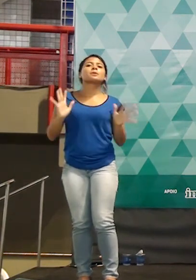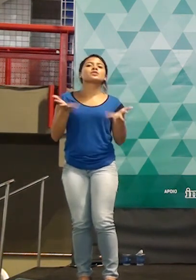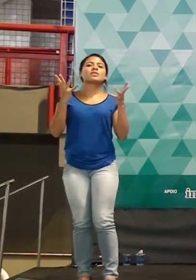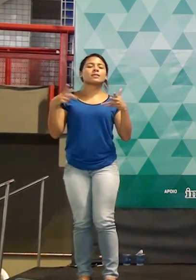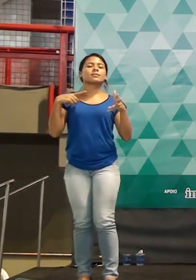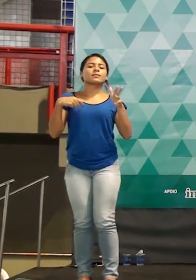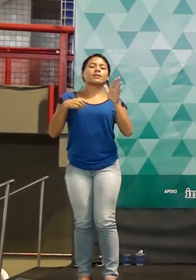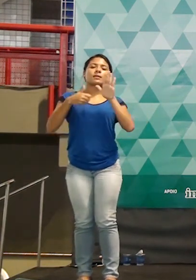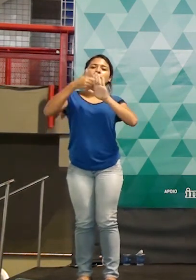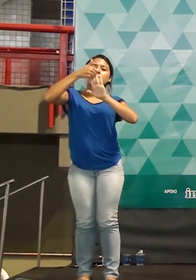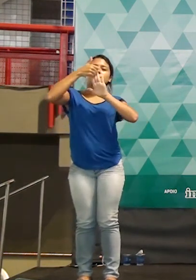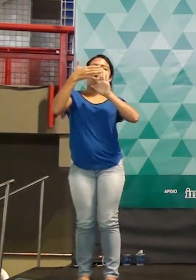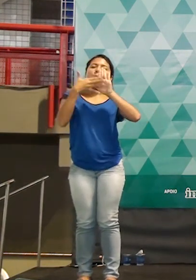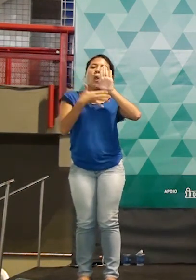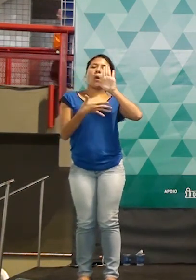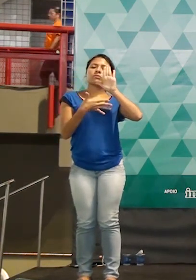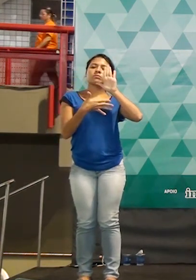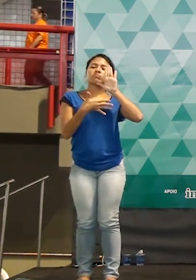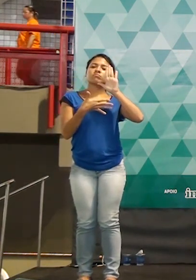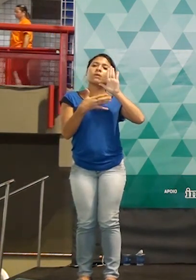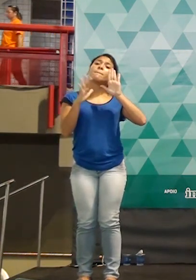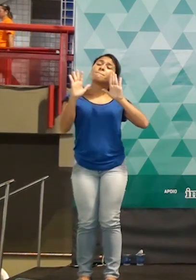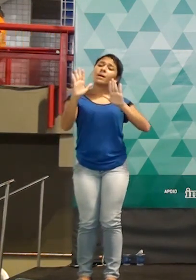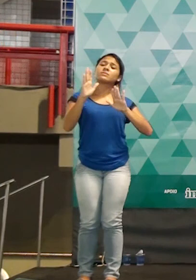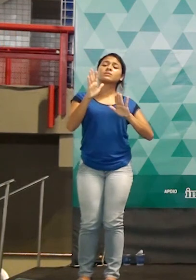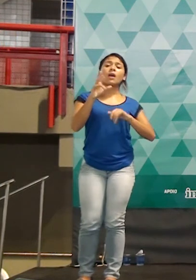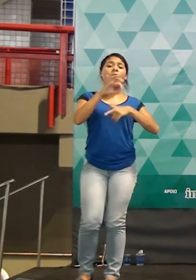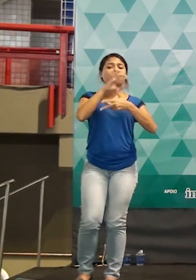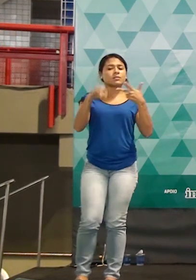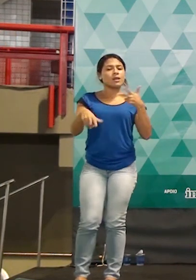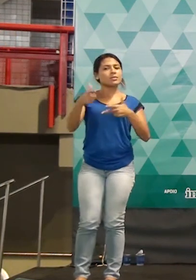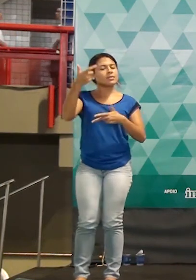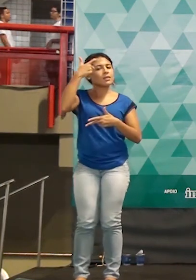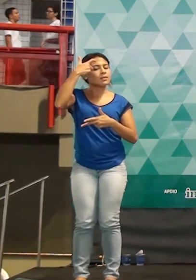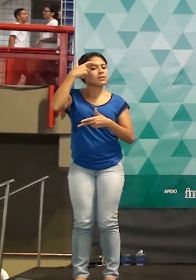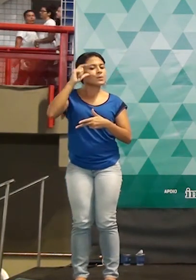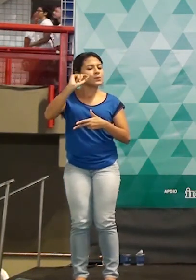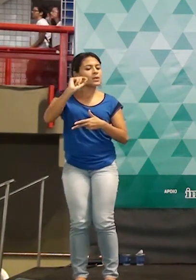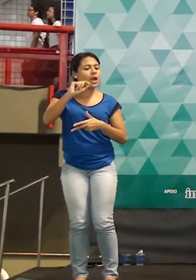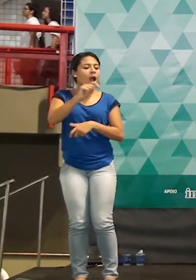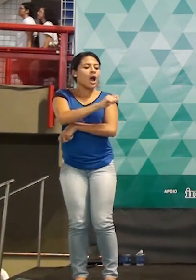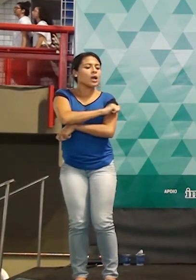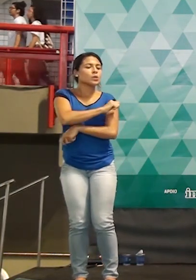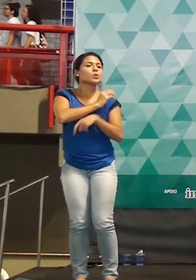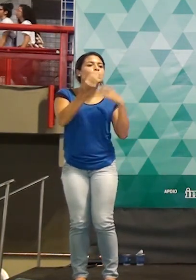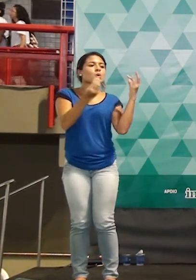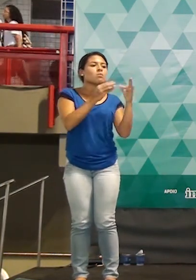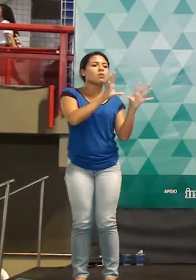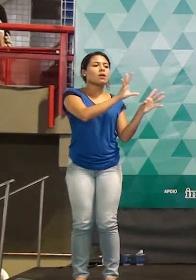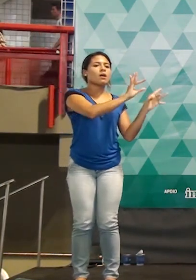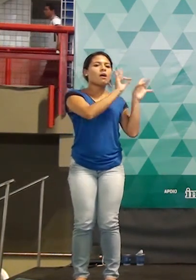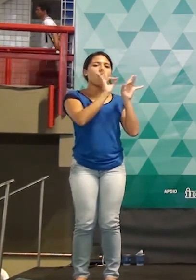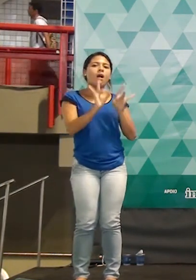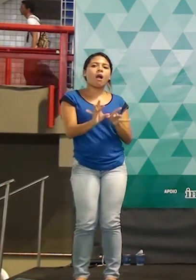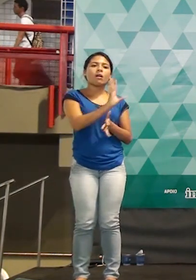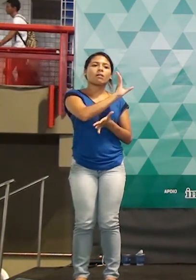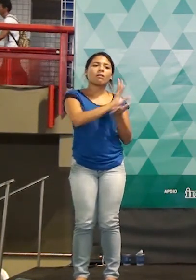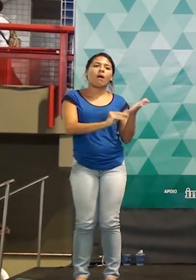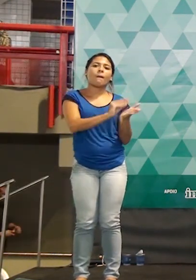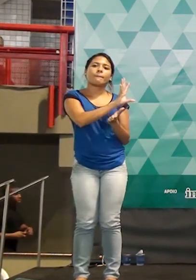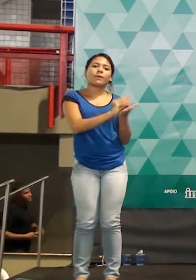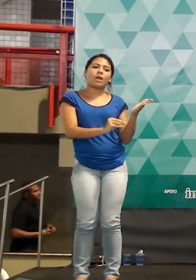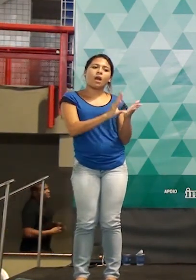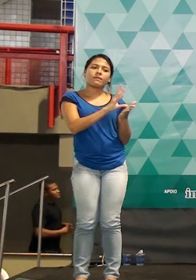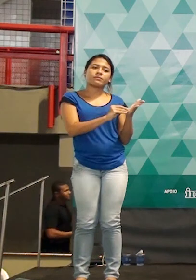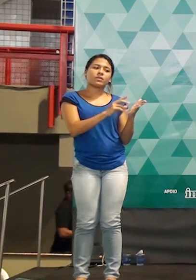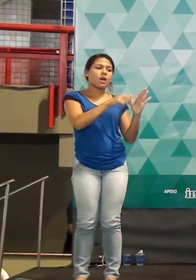10, 12 linhas. O Enem compreendeu que os alunos copiavam. Então o que é que ele está fazendo? Colocando o texto de